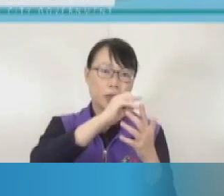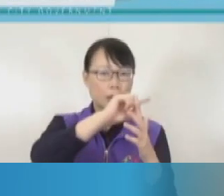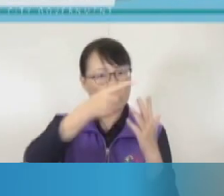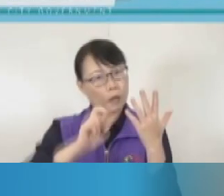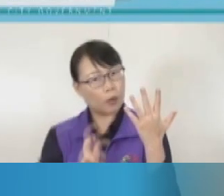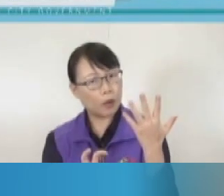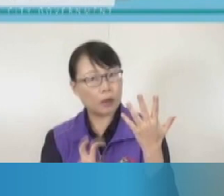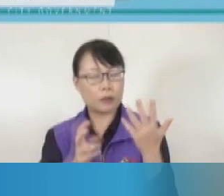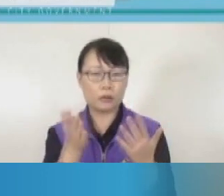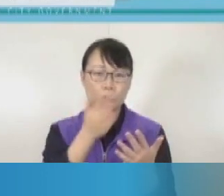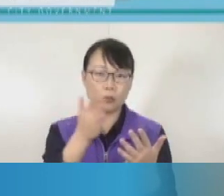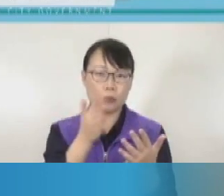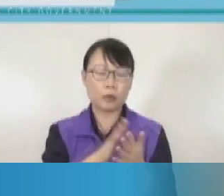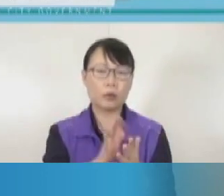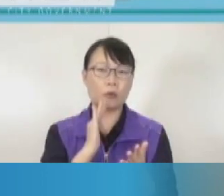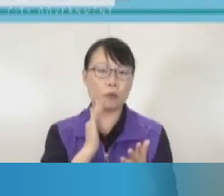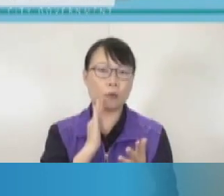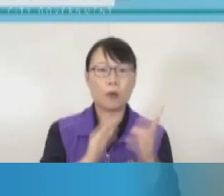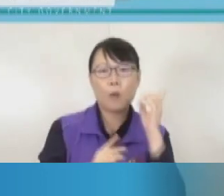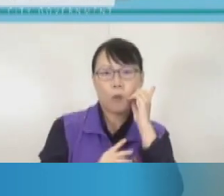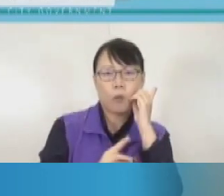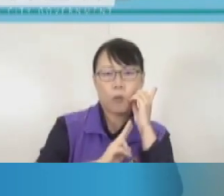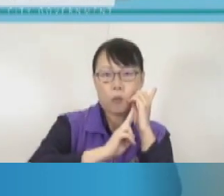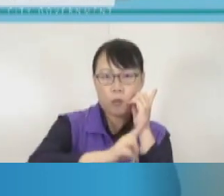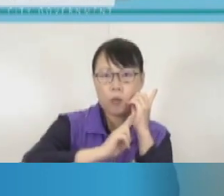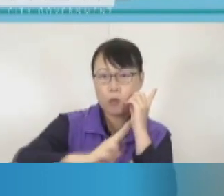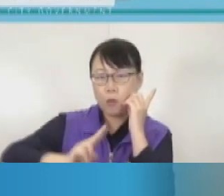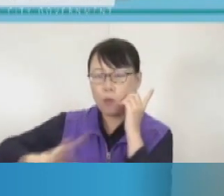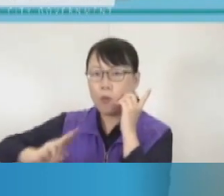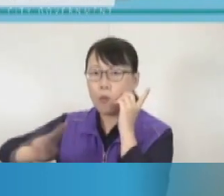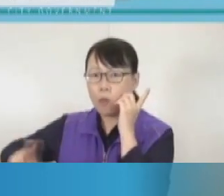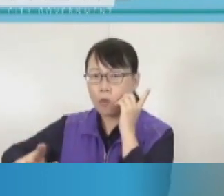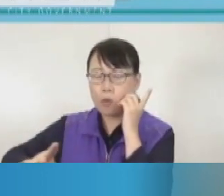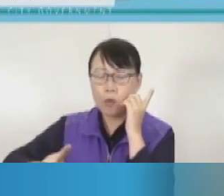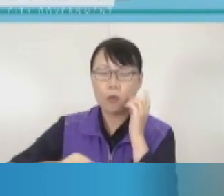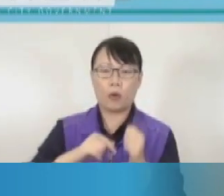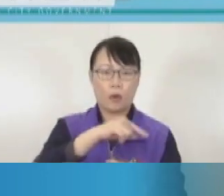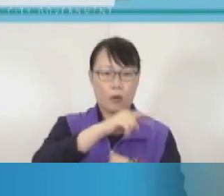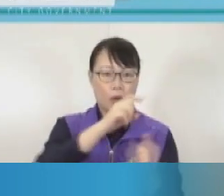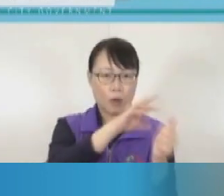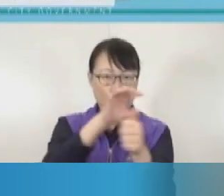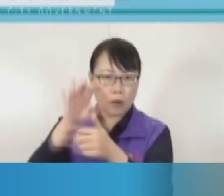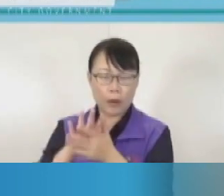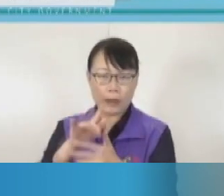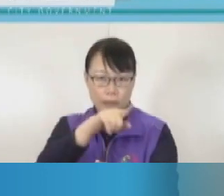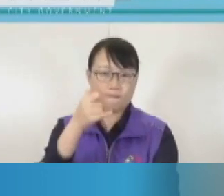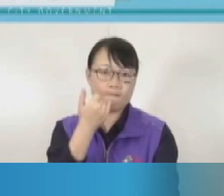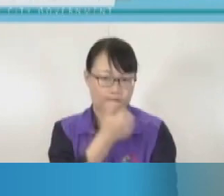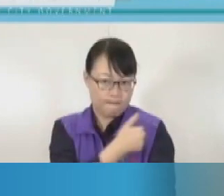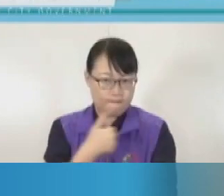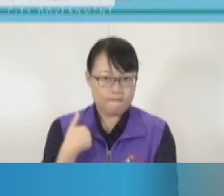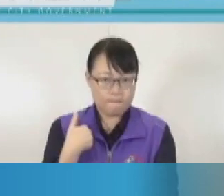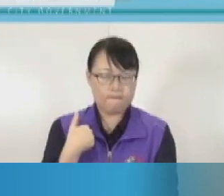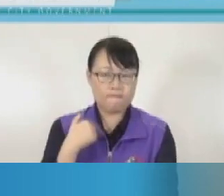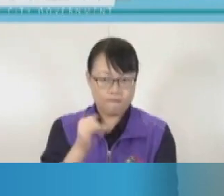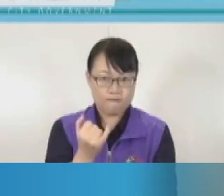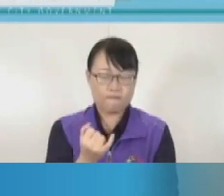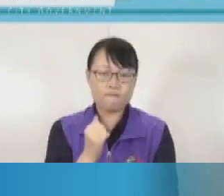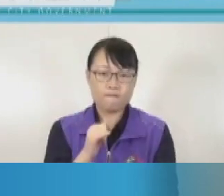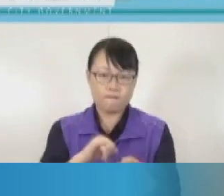排序的内容，排序比较前面的民众。有可能是10位，有可能是20位，我们会简讯通知